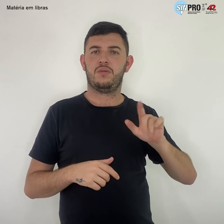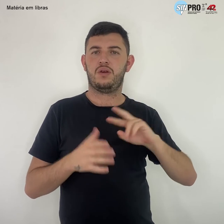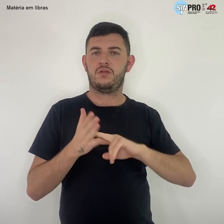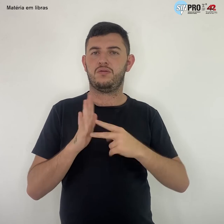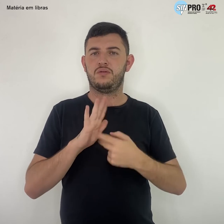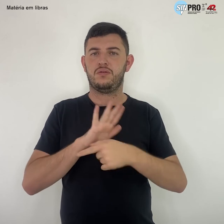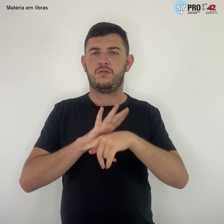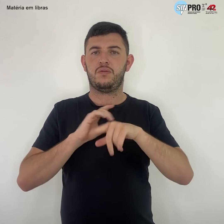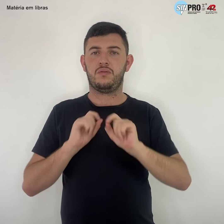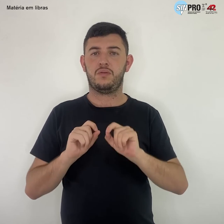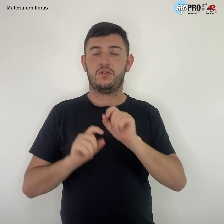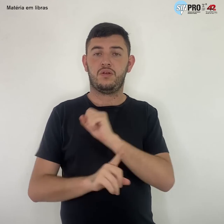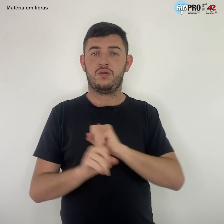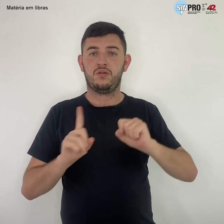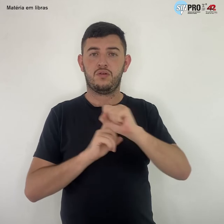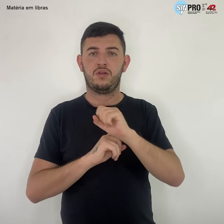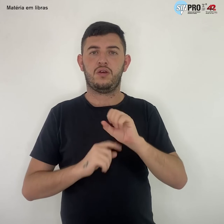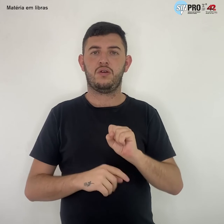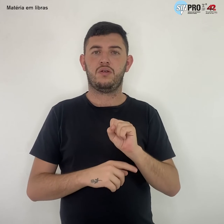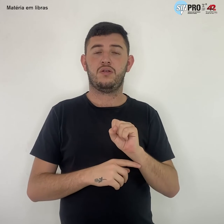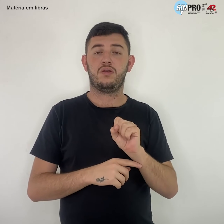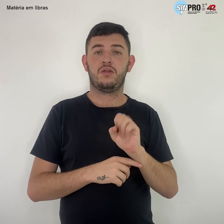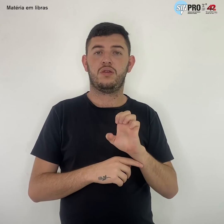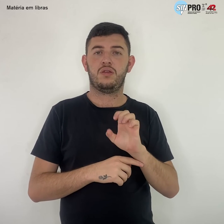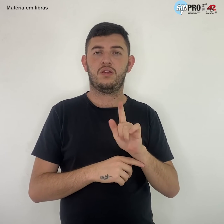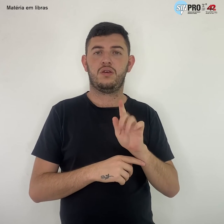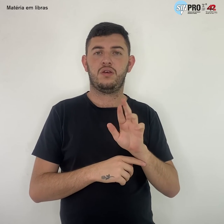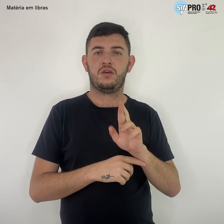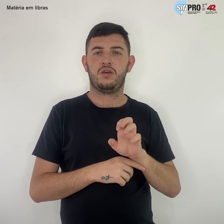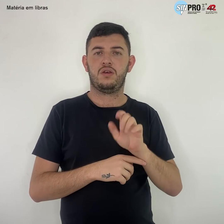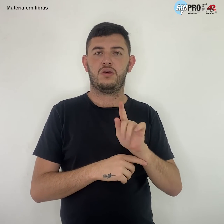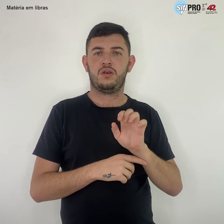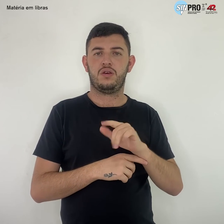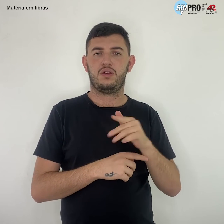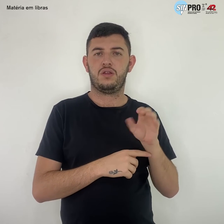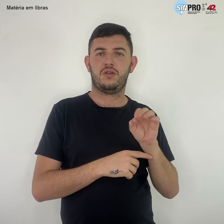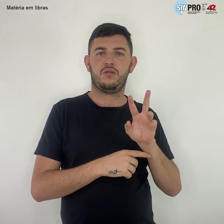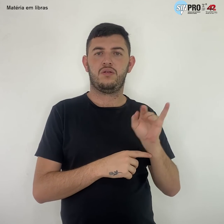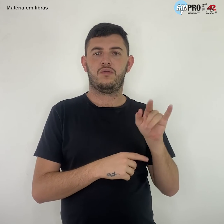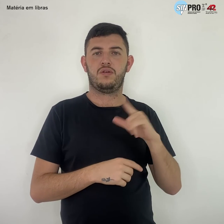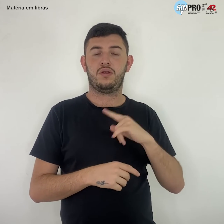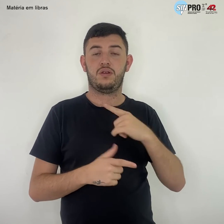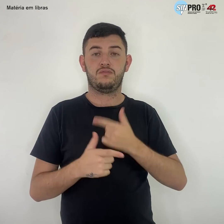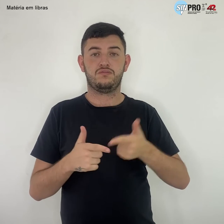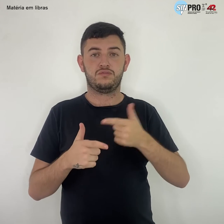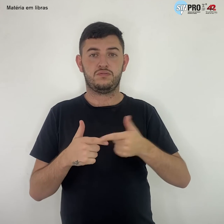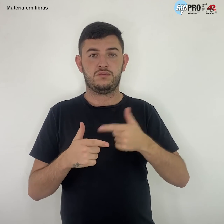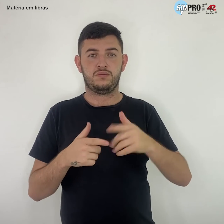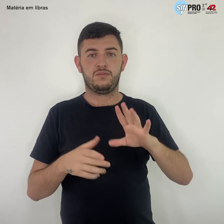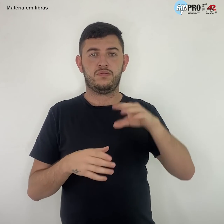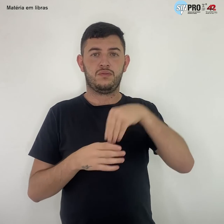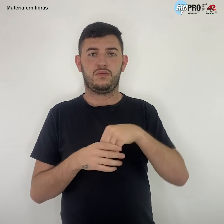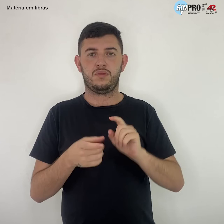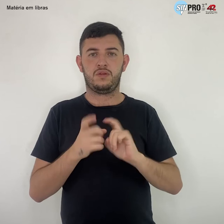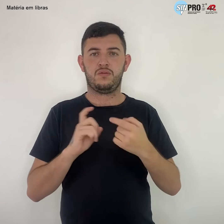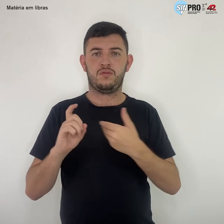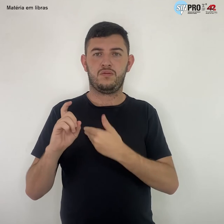que aprofundará a crise instalada na educação pública pela Emenda Constitucional